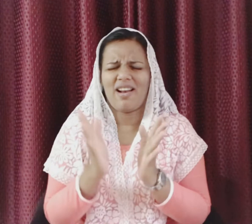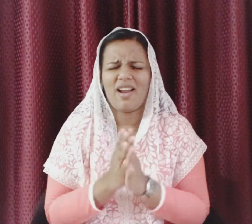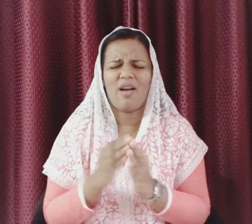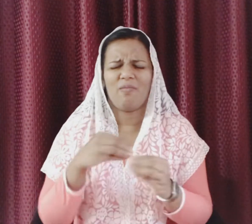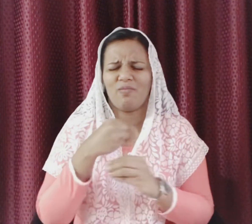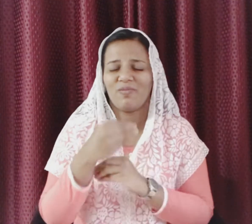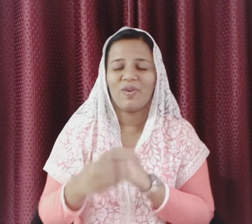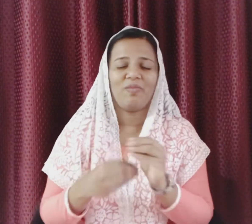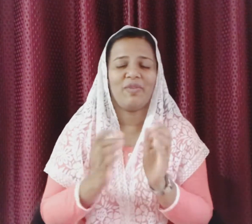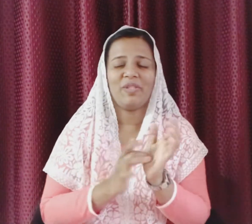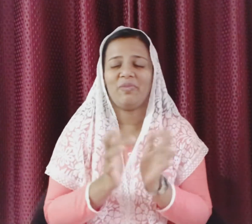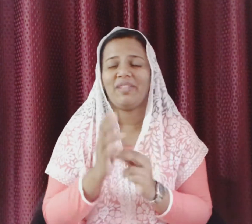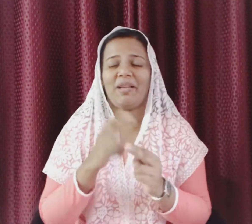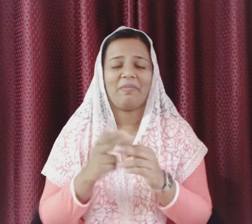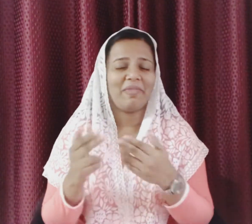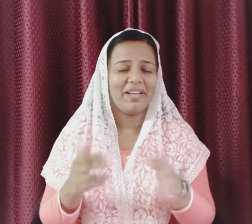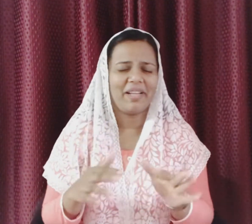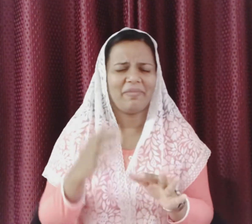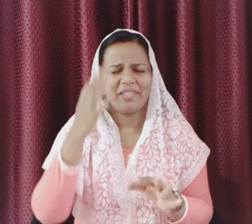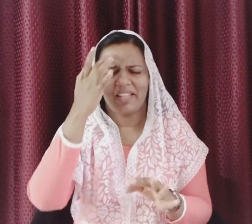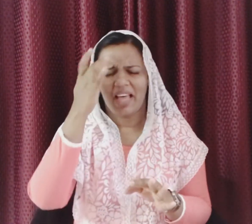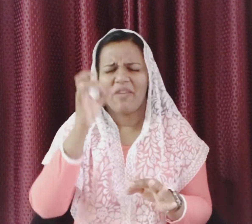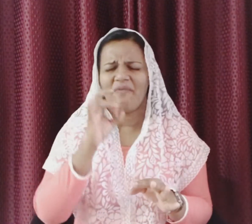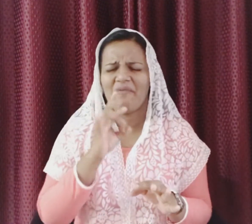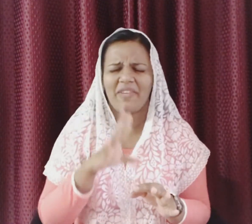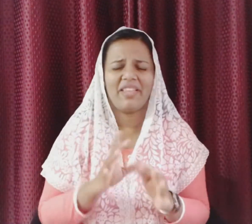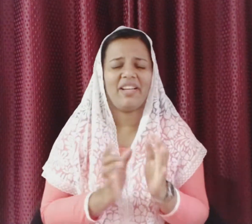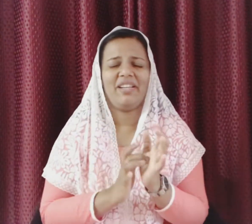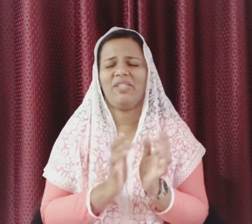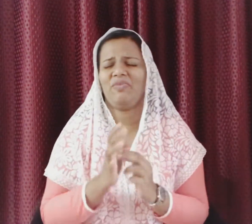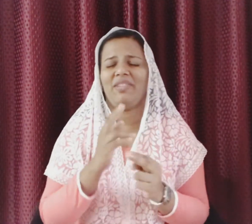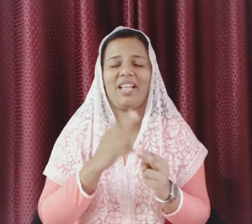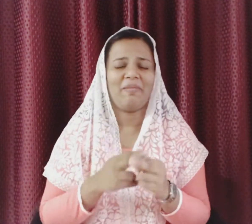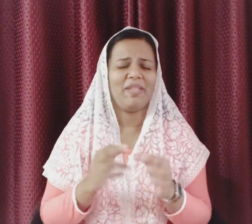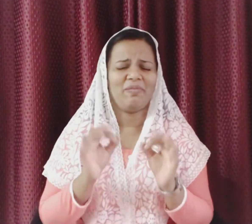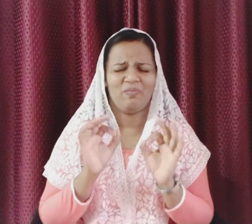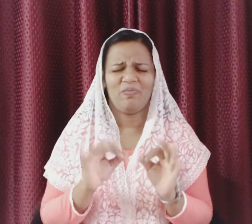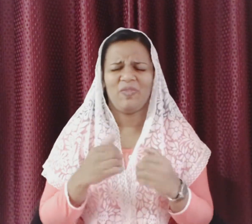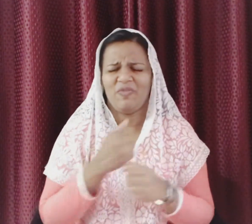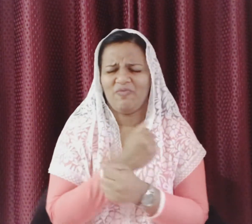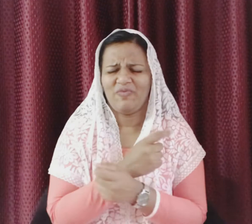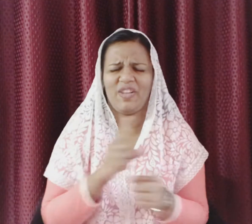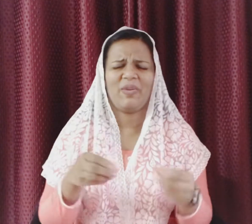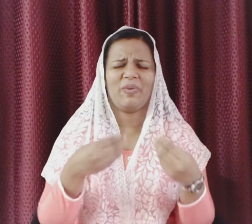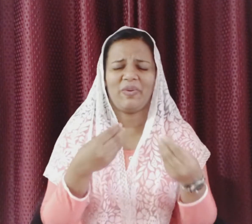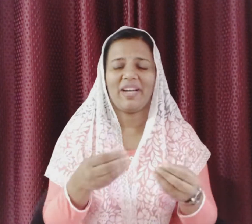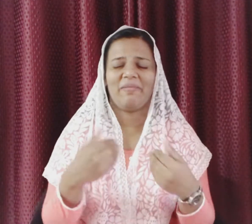അസ്വസ്ഥതകളും മാറട്ടെ കർത്താവെ. അടിക്കടി ഉണ്ടാകുന്ന തലവേദനയിൽ നിന്നും യേശുവിൻ്റെ നാമത്തിൽ നിൻ്റെ കുഞ്ഞുങ്ങൾ അവൻ സൗഖ്യമാകട്ടെ.